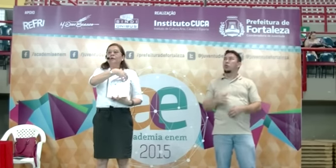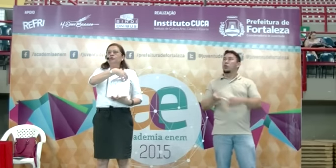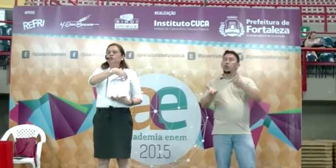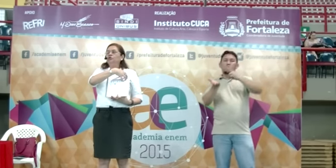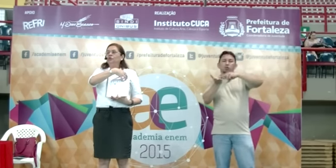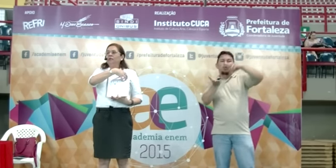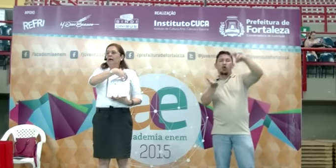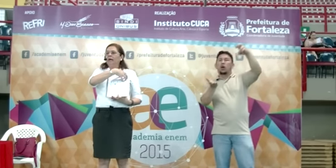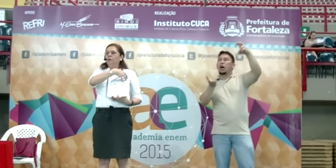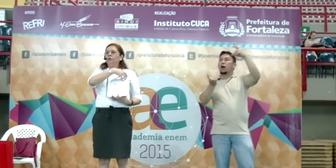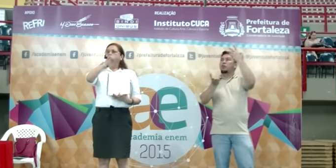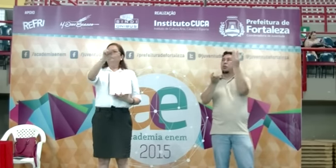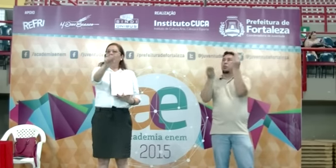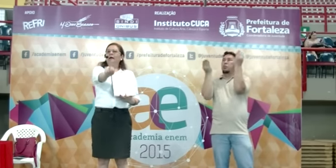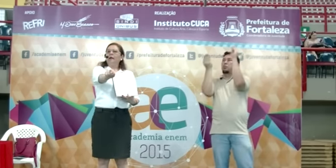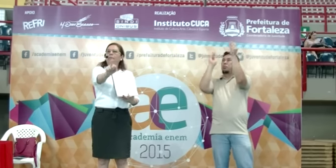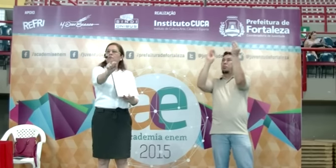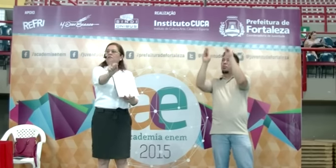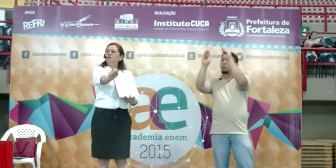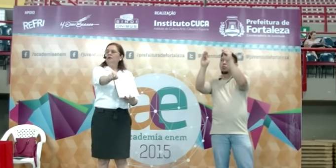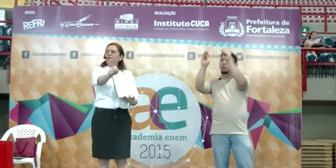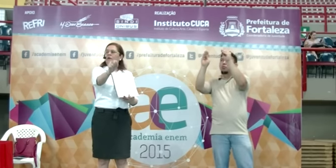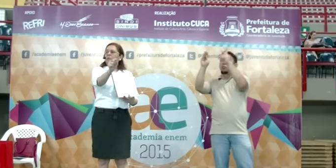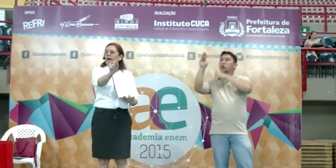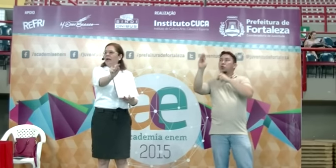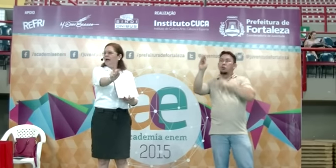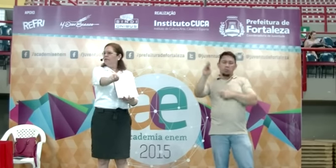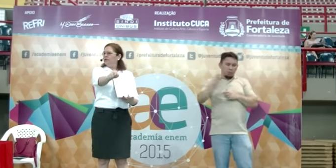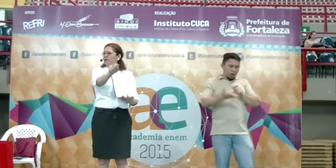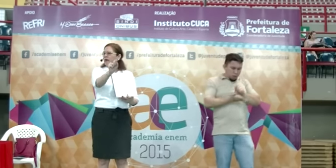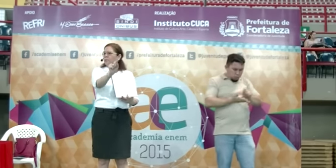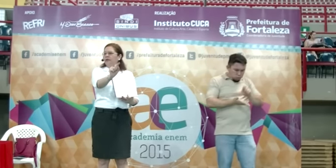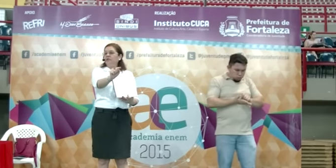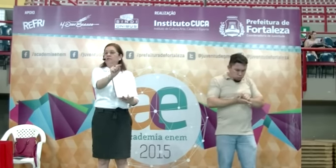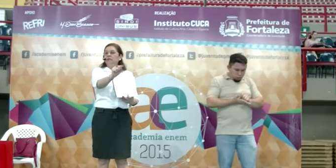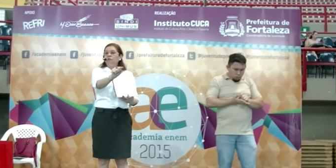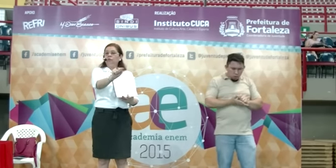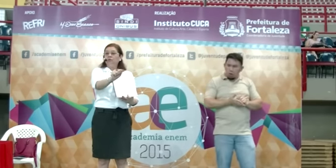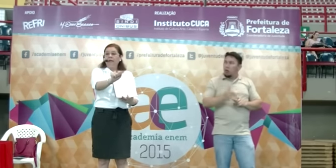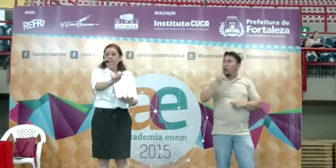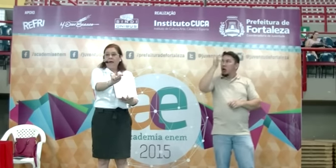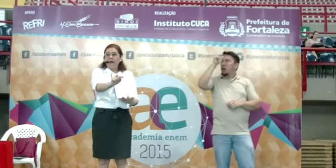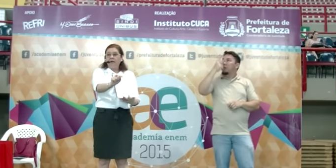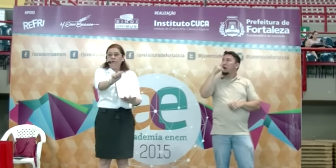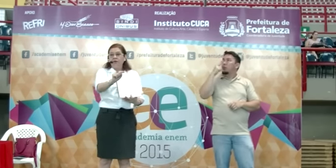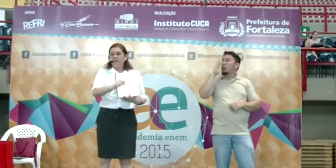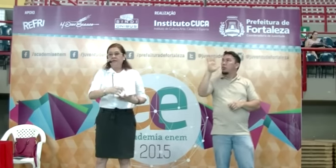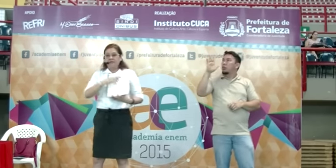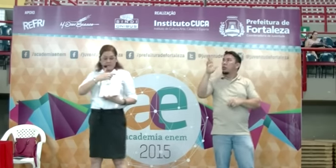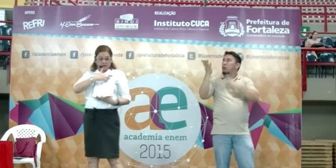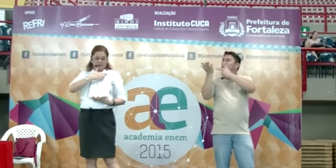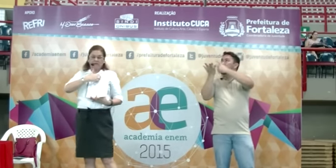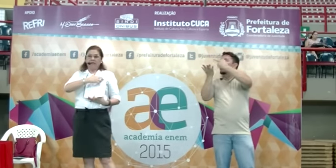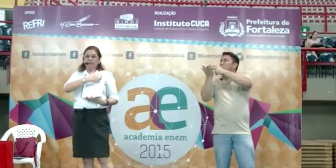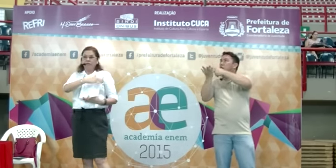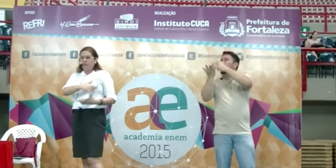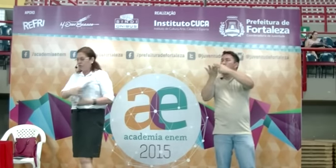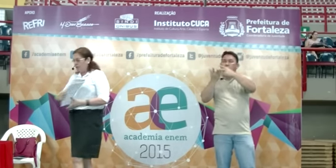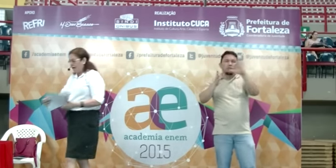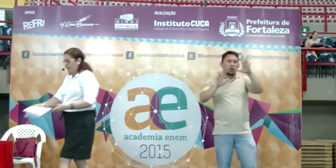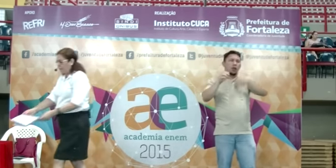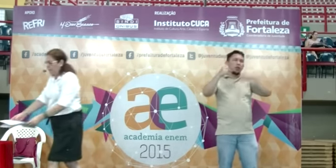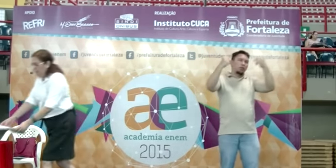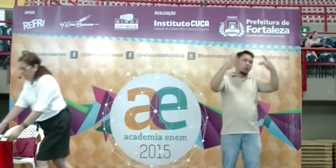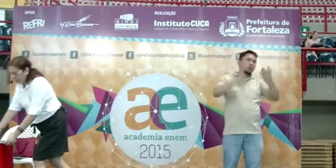um pequeno dicionário para a possível palavra da repetição do tema. Eu vou fazer para vocês